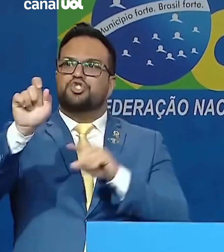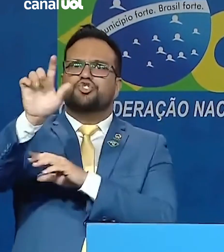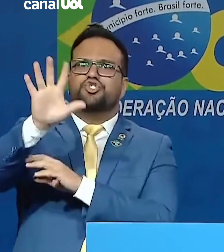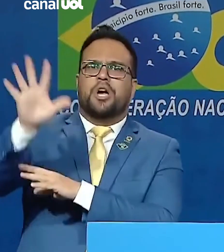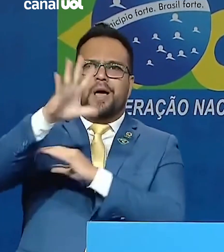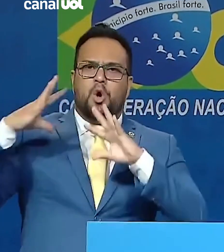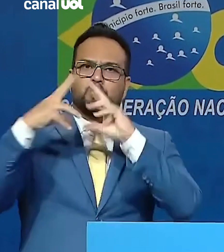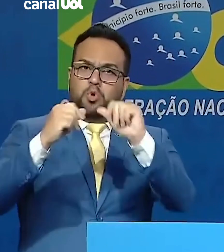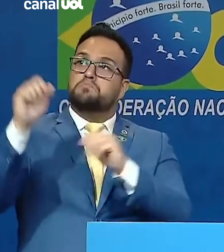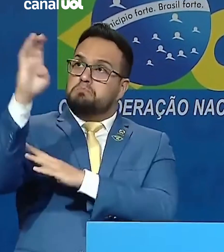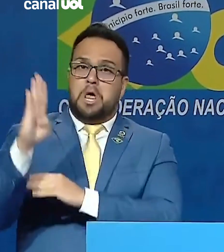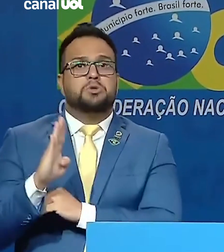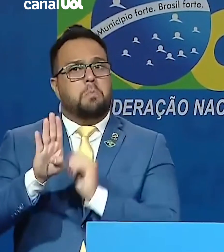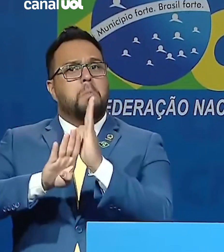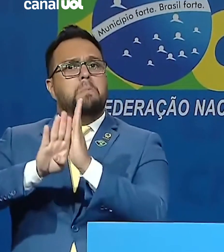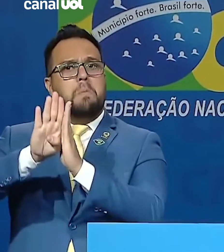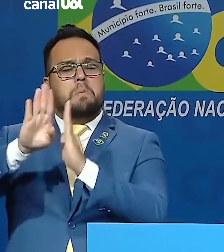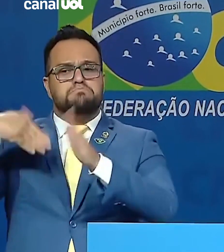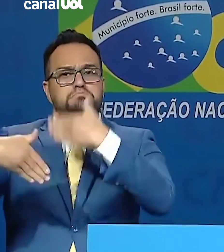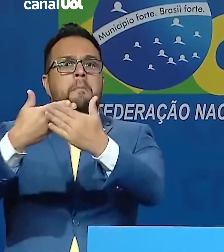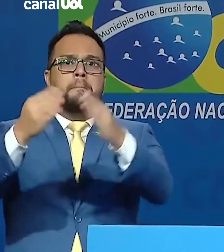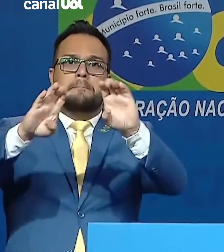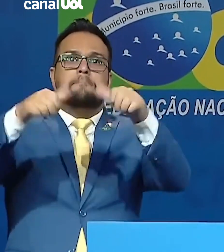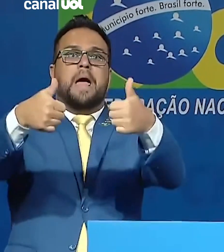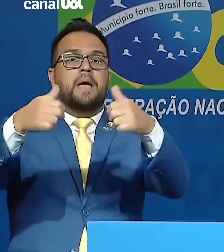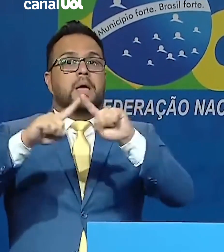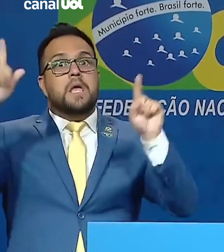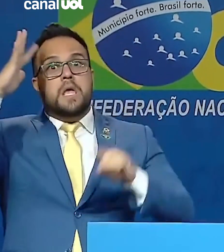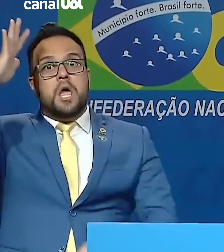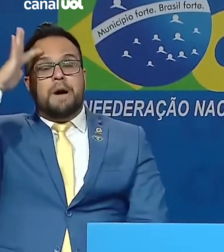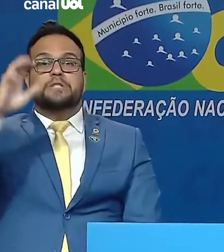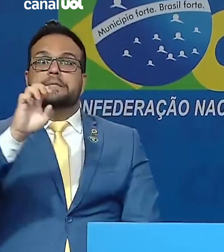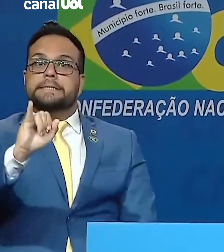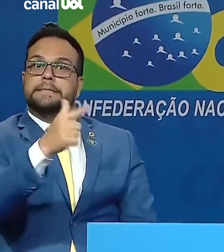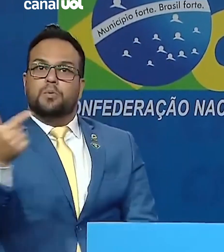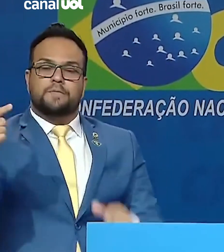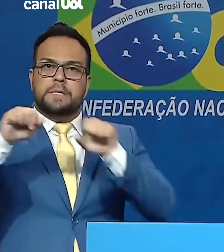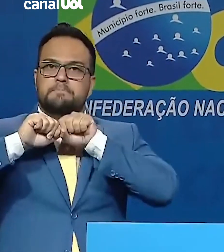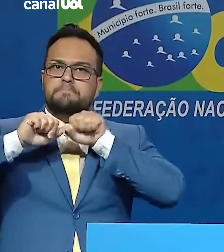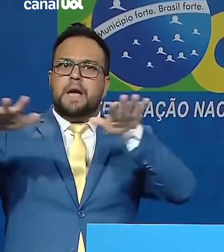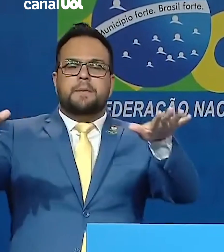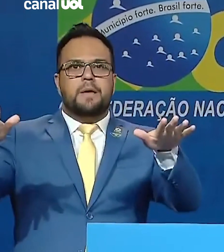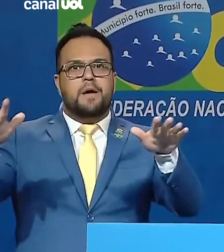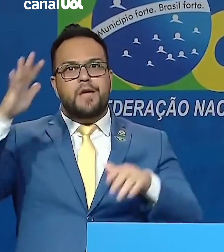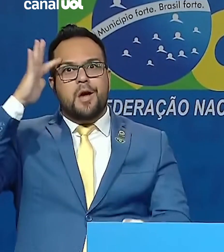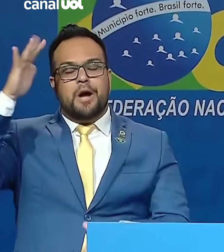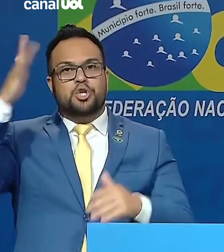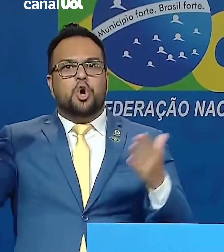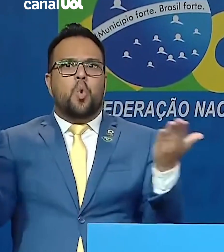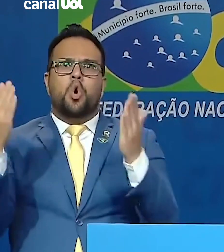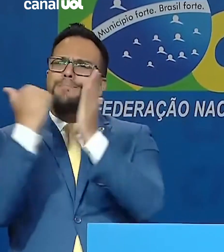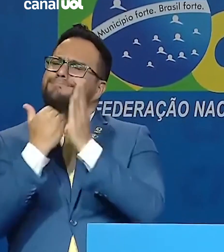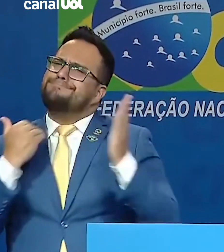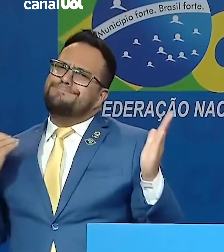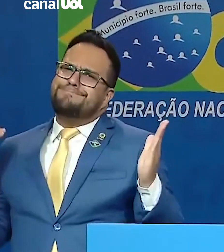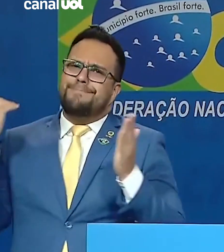o Brasil vai indo bem. Imagine se nós não tivéssemos pandemia, como o Brasil estaria hoje muito,